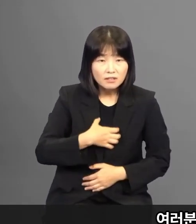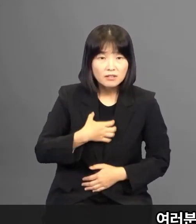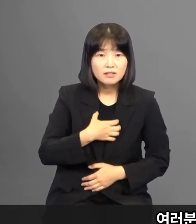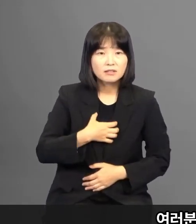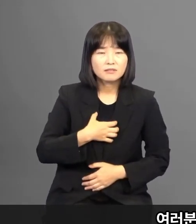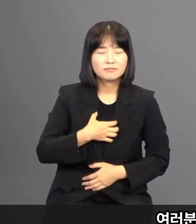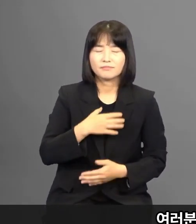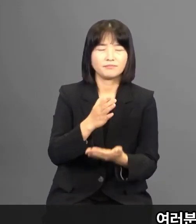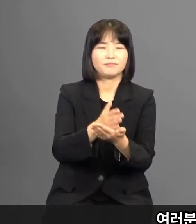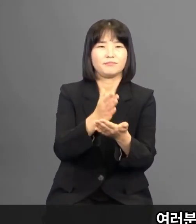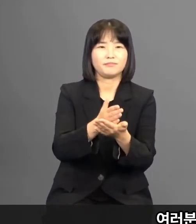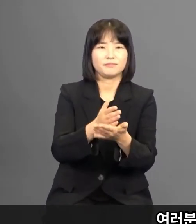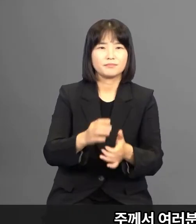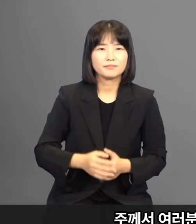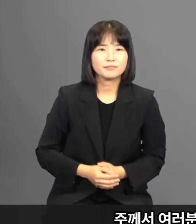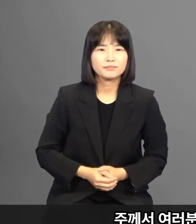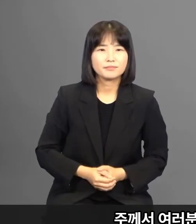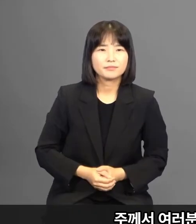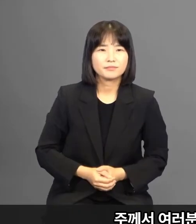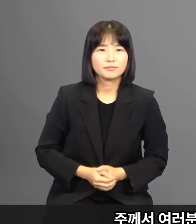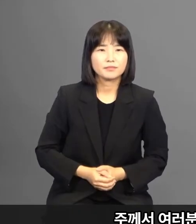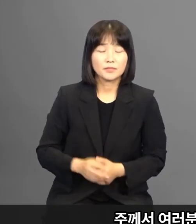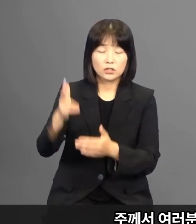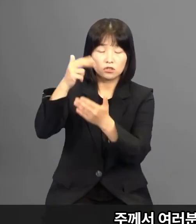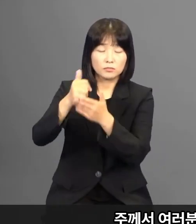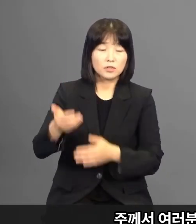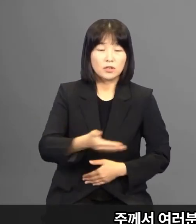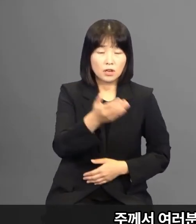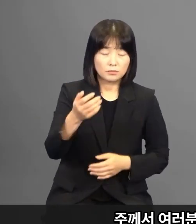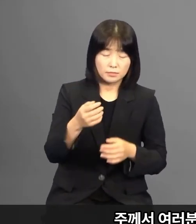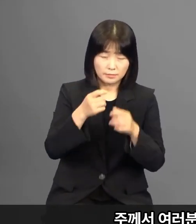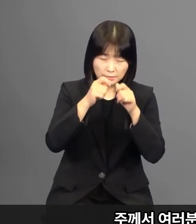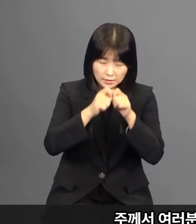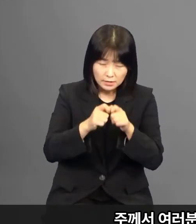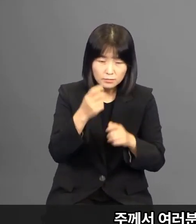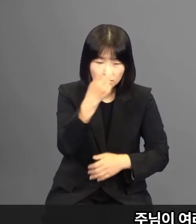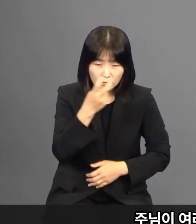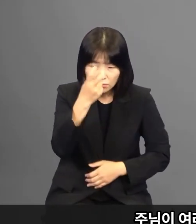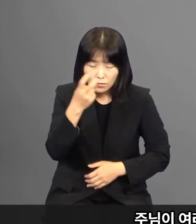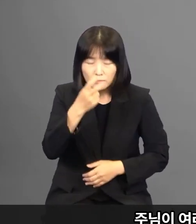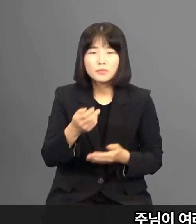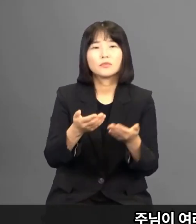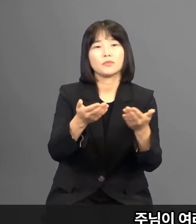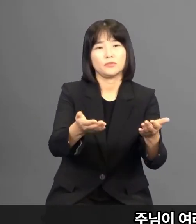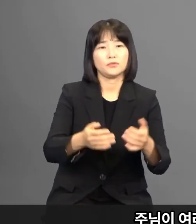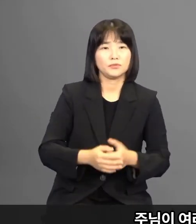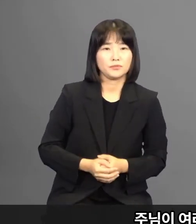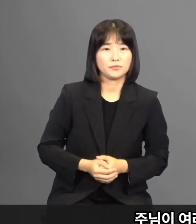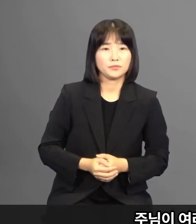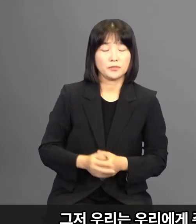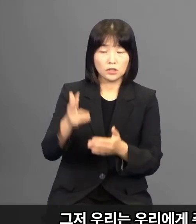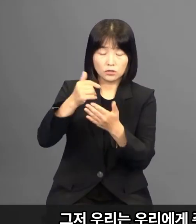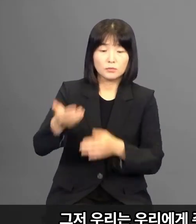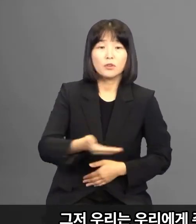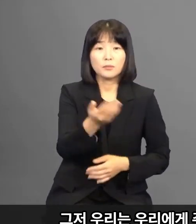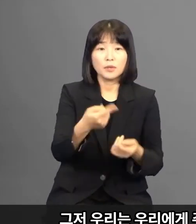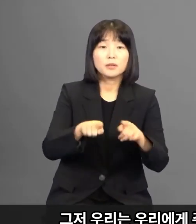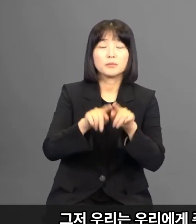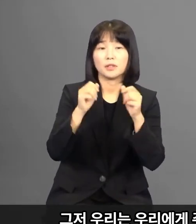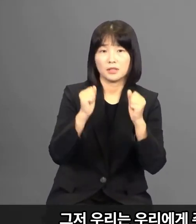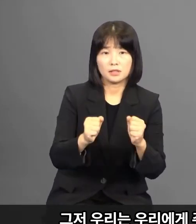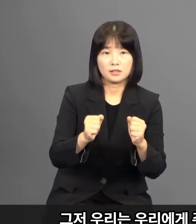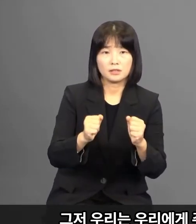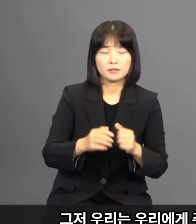여러분 염려하지 마십시오. 주께서 여러분들을 세심하게 돌보십니다. 주님이 여러분들과 함께 하십니다. 그저 우리는